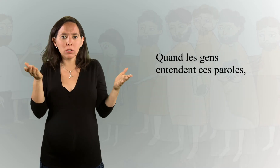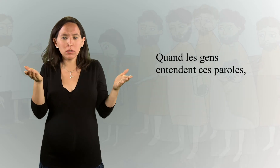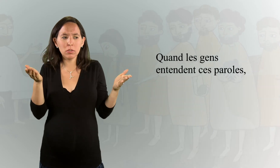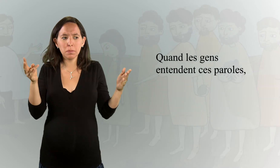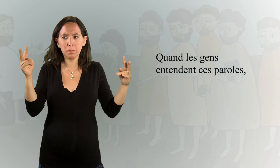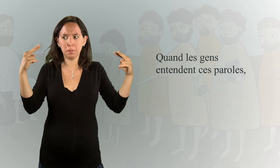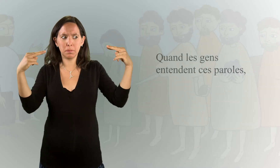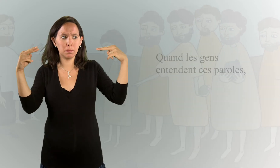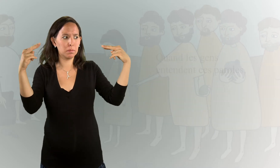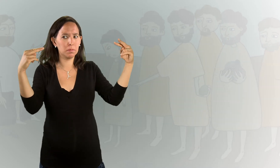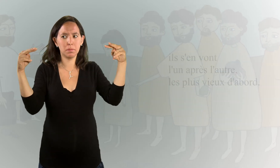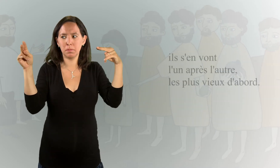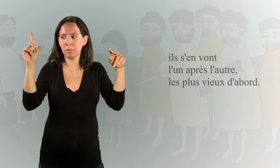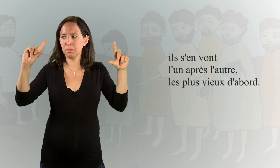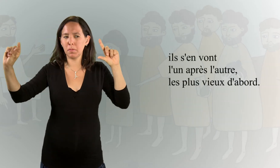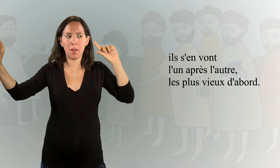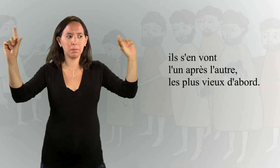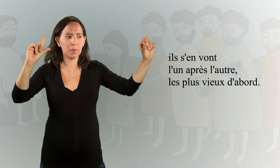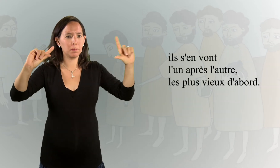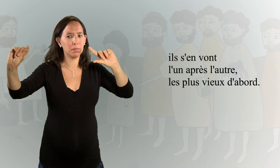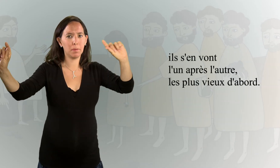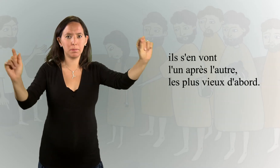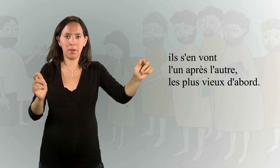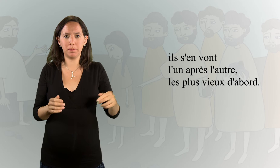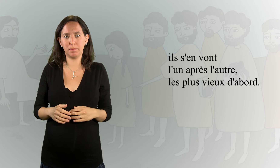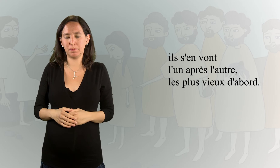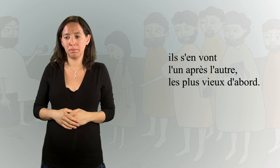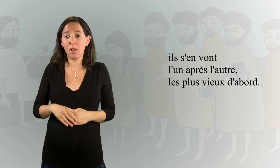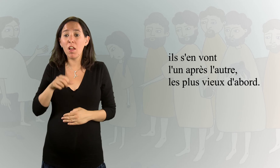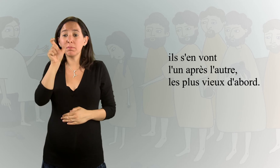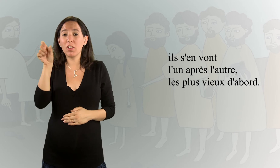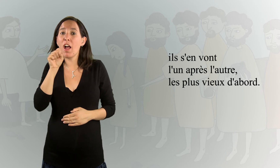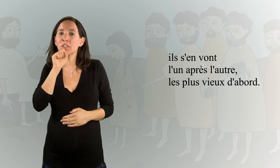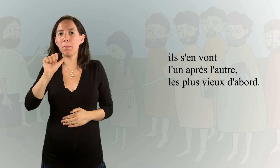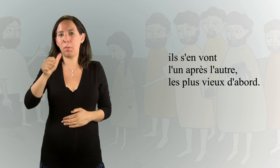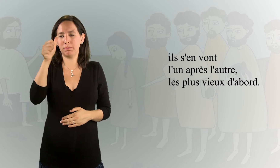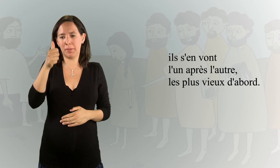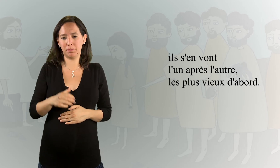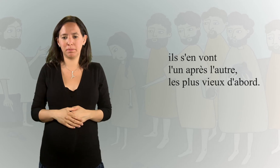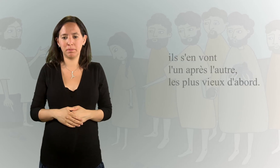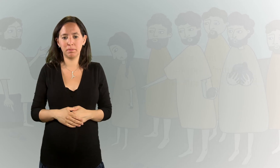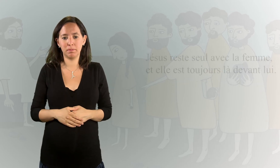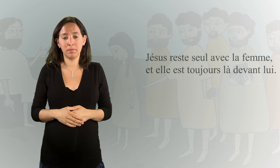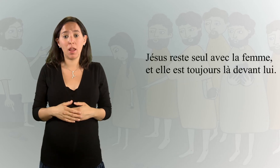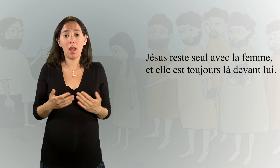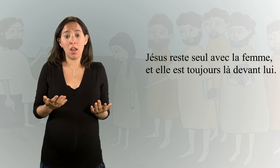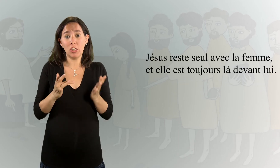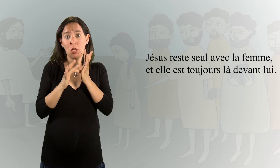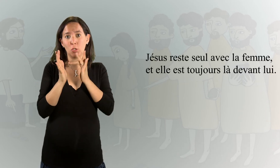paroles, ils s'en vont, l'un après l'autre, les plus vieux d'abord. Jésus reste